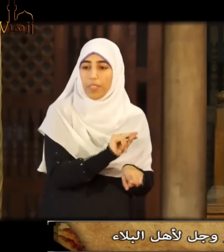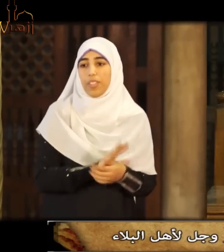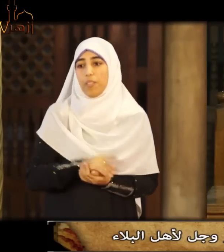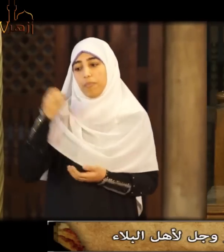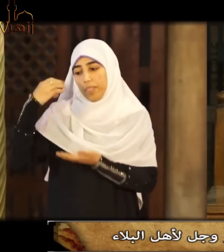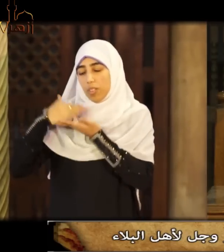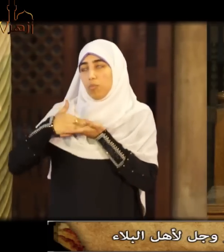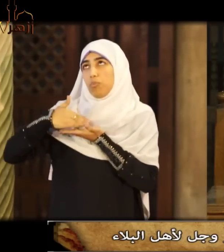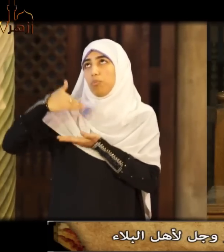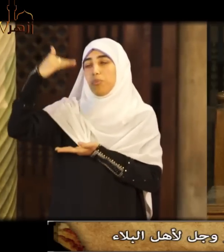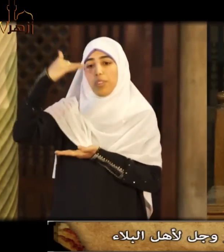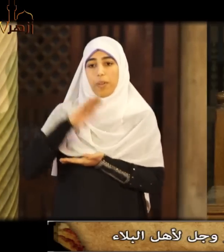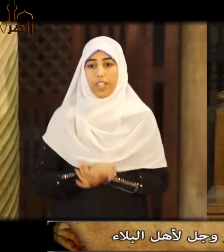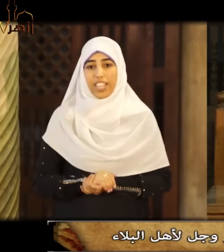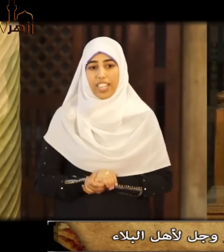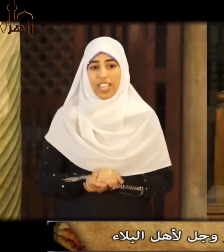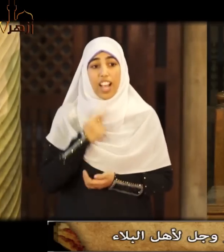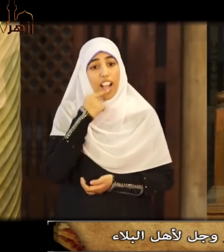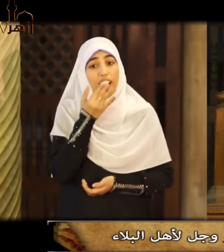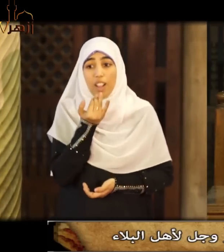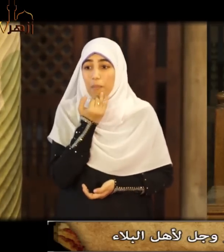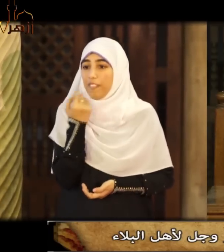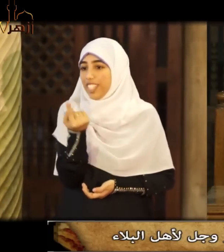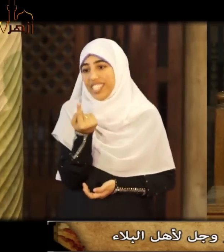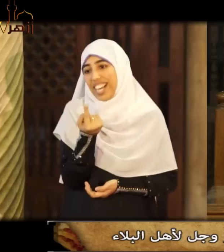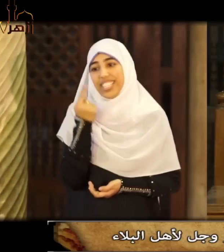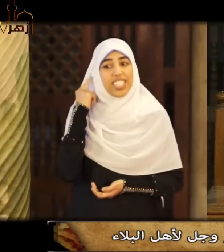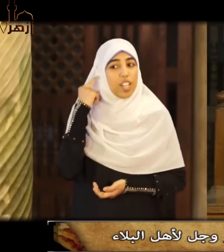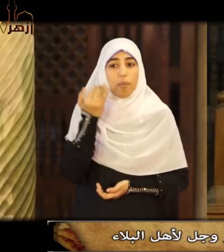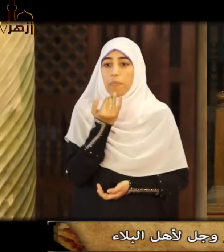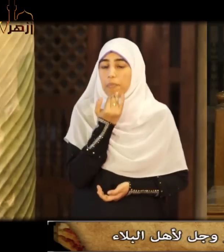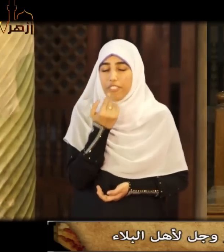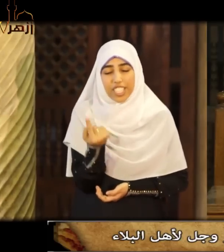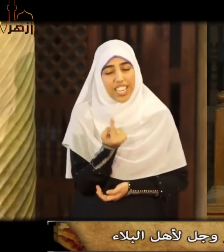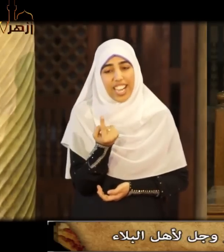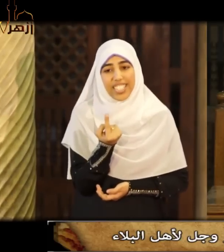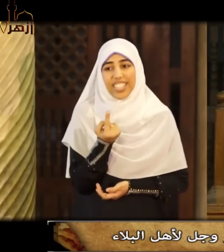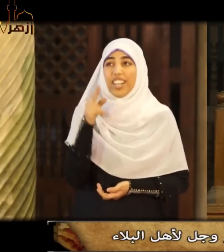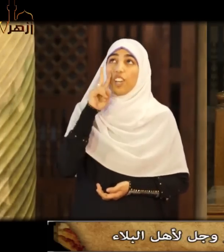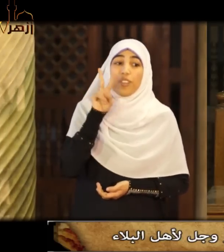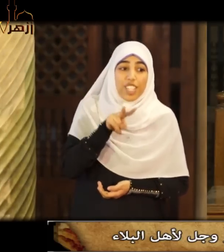فائدة عظيمة، وأنكم لا تتكلمون فائدة عظيمة جدا في الشرع الشريف عند رسول الله صلى الله عليه وسلم.